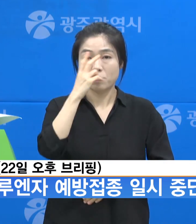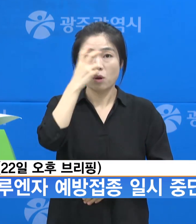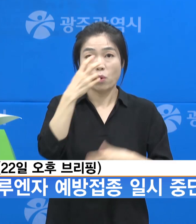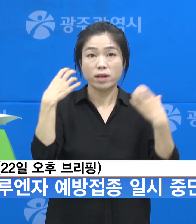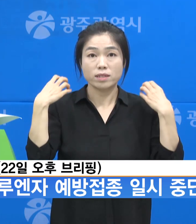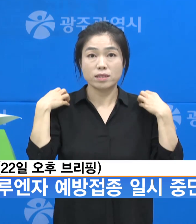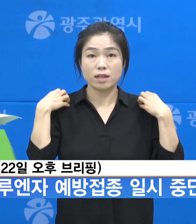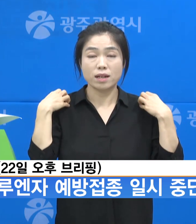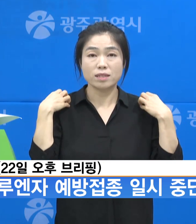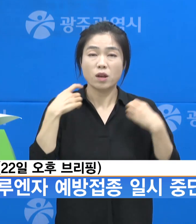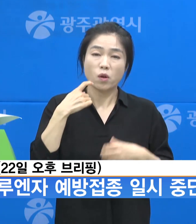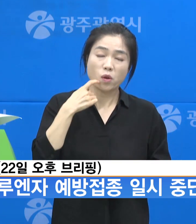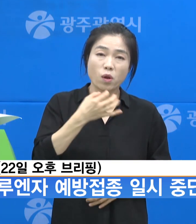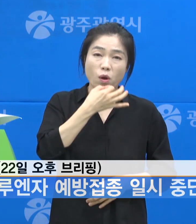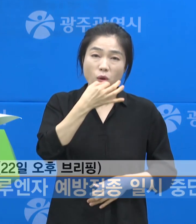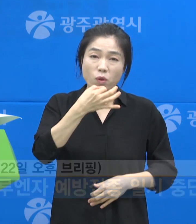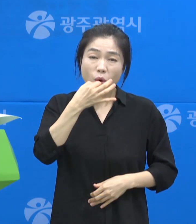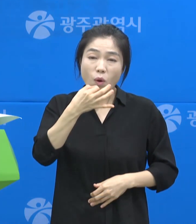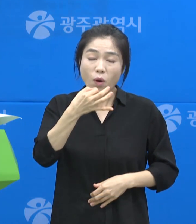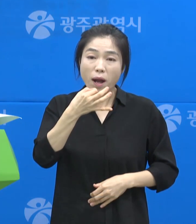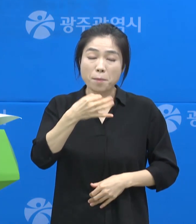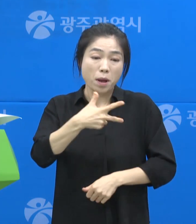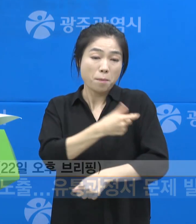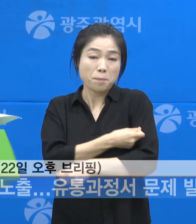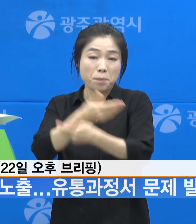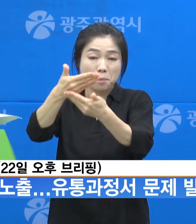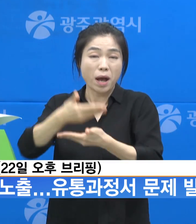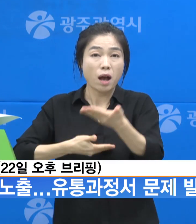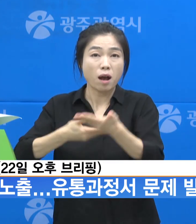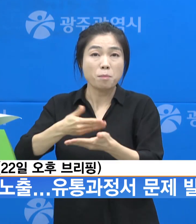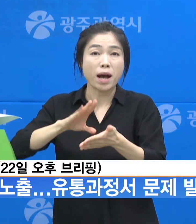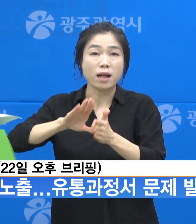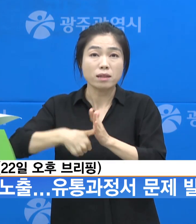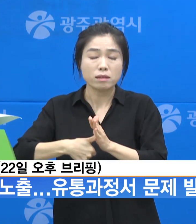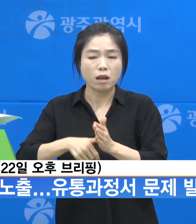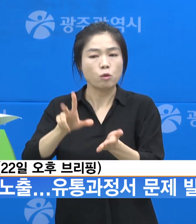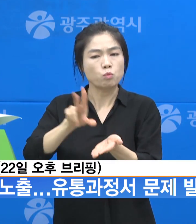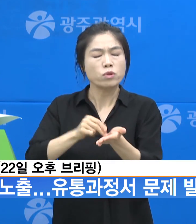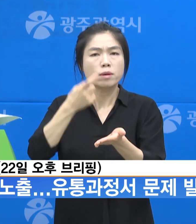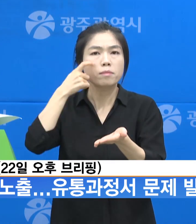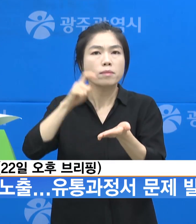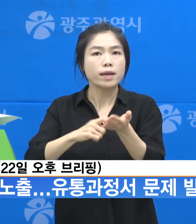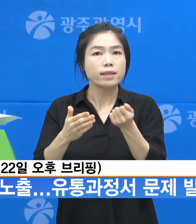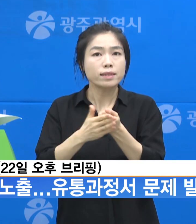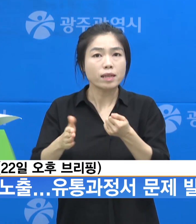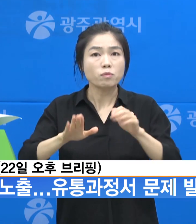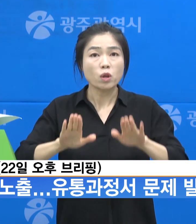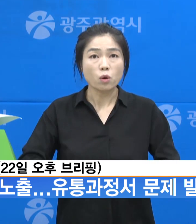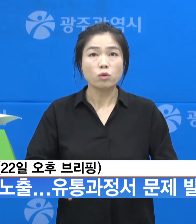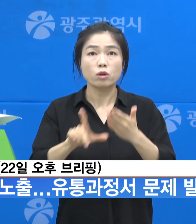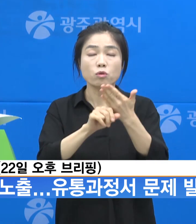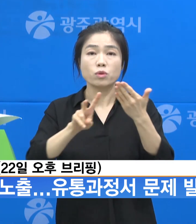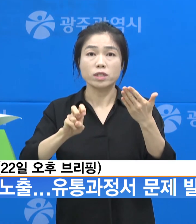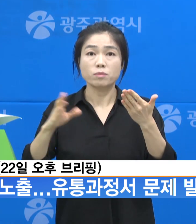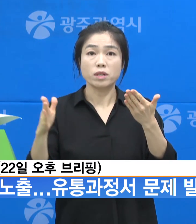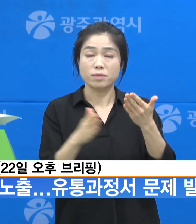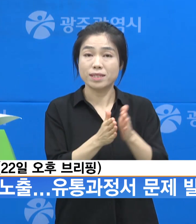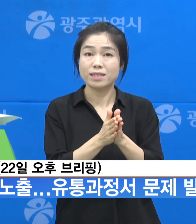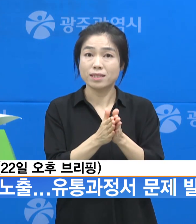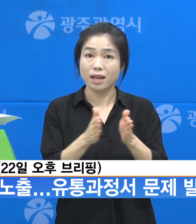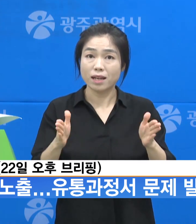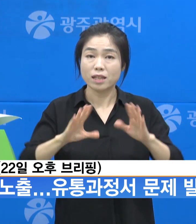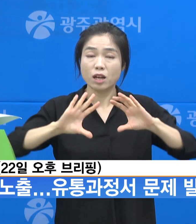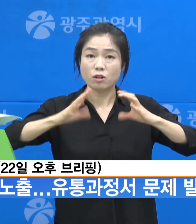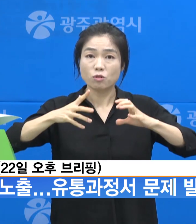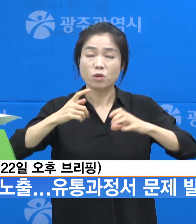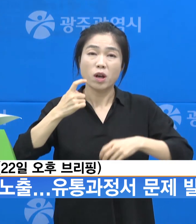질병관리청에서는 인플루엔자 조달 계약 업체의 유통 과정에서 문제점을 발견하여 금일 9월 22일부터 시작되는